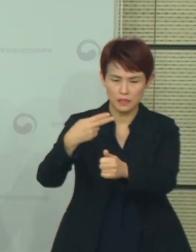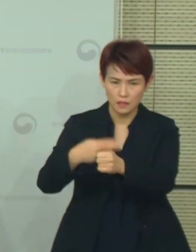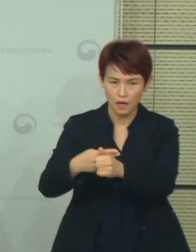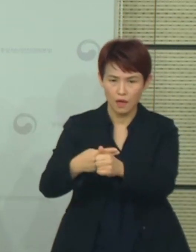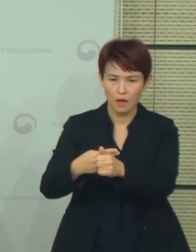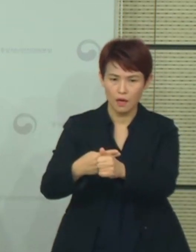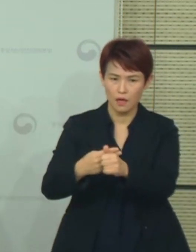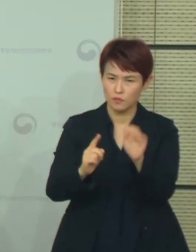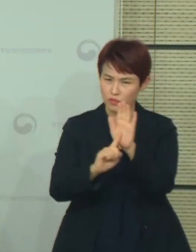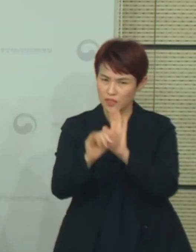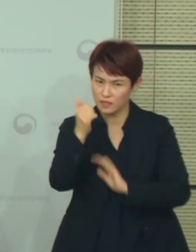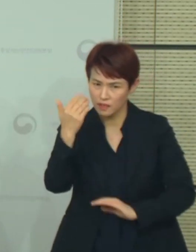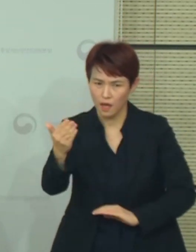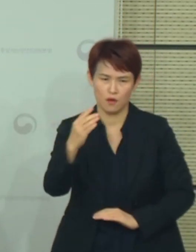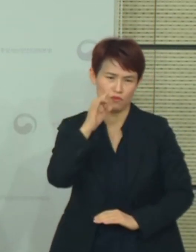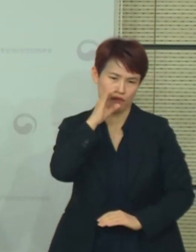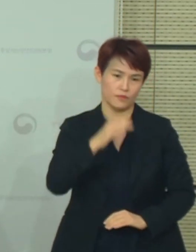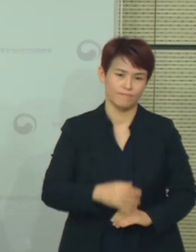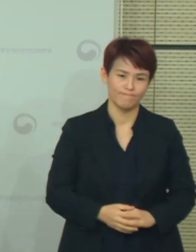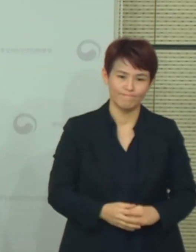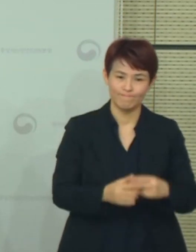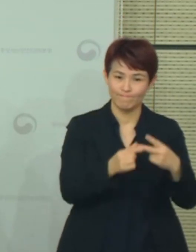설명 부탁드리고요.